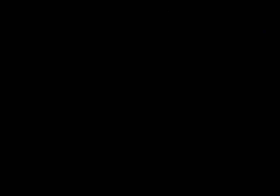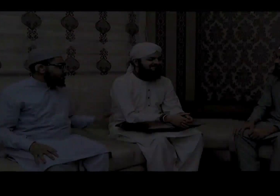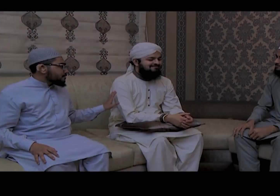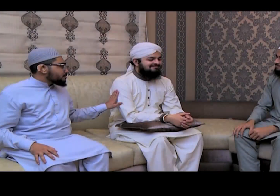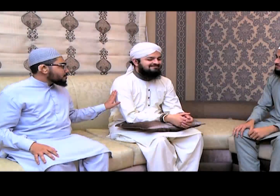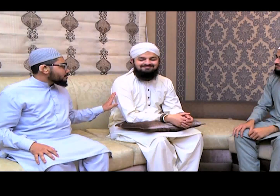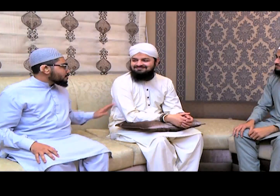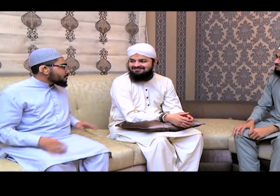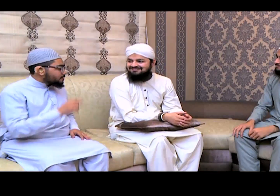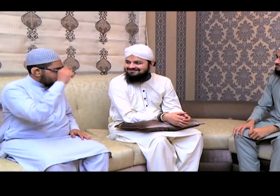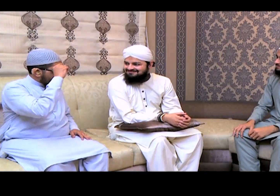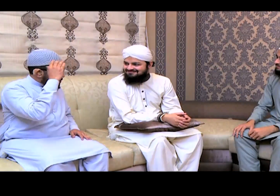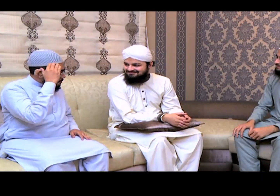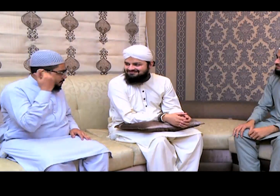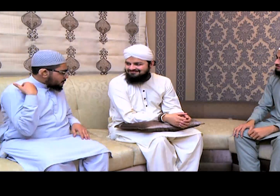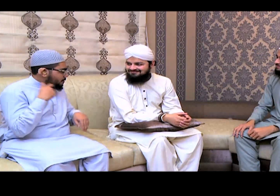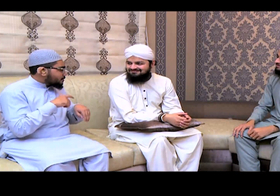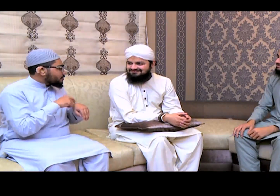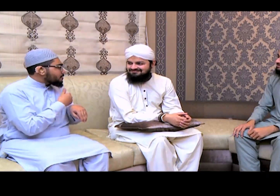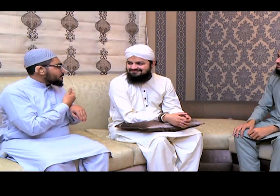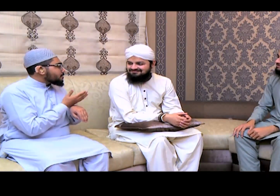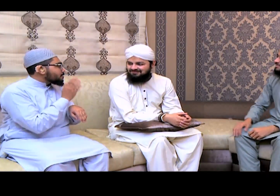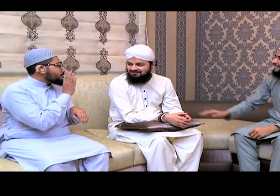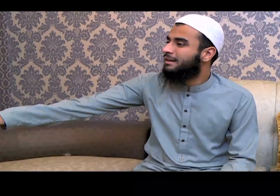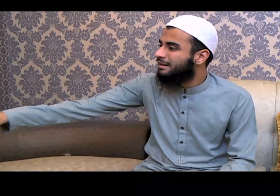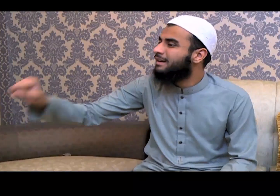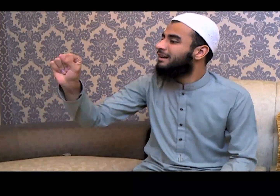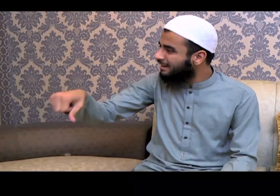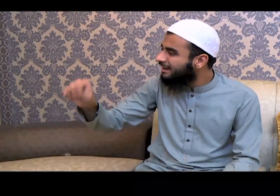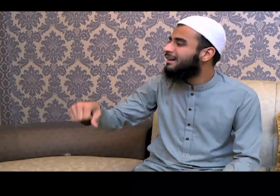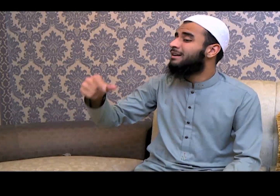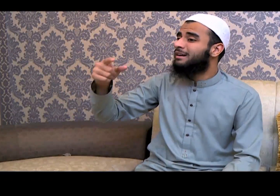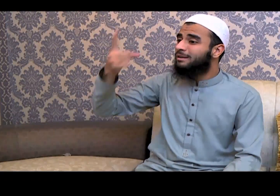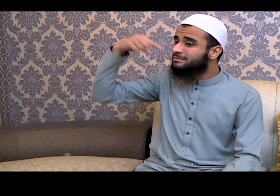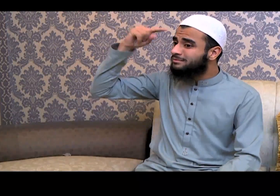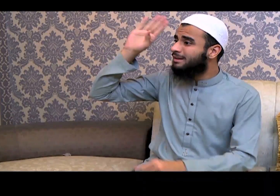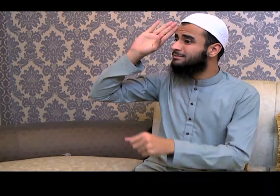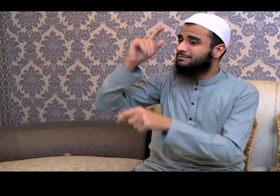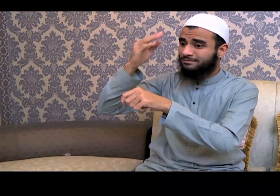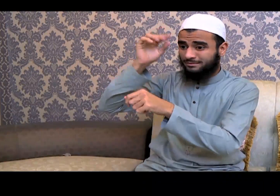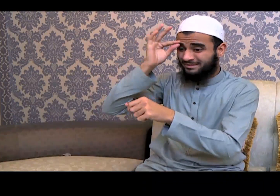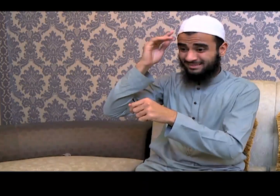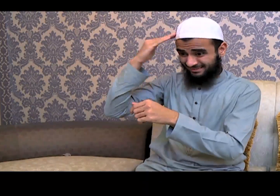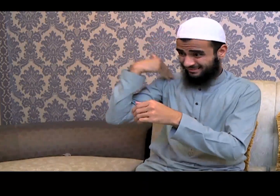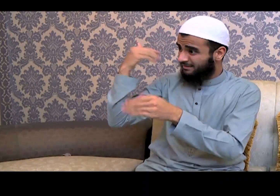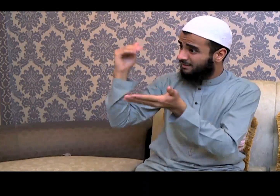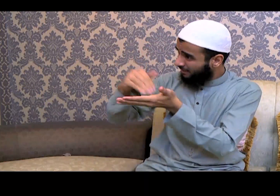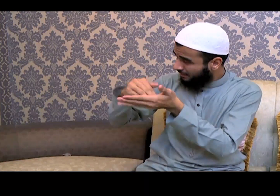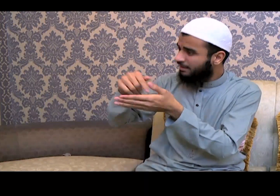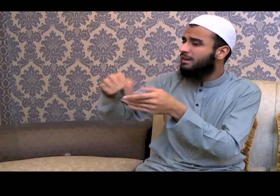اسلام۔ اسماعیل بھائی ابھی تک علی بھائی نہیں آئے؟ ہاں اسماعیل بھائی پتہ نہیں کب آئیں گے، وہ جب بھی آتے ہیں ہمیں کوئی